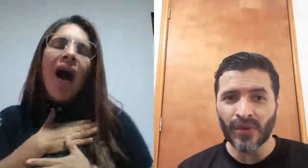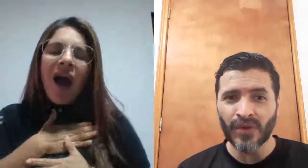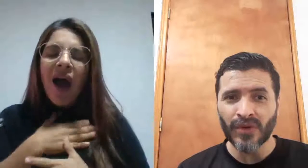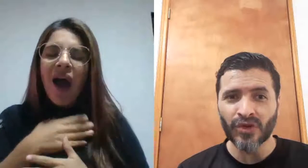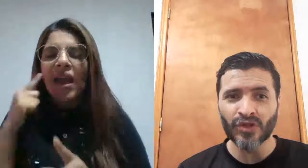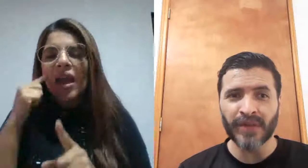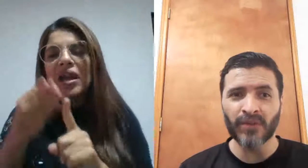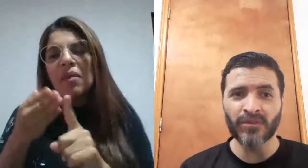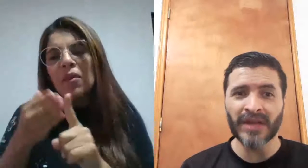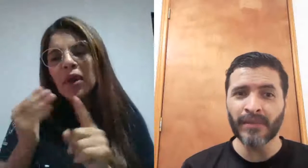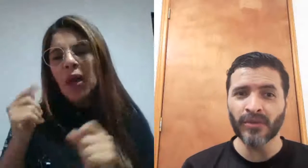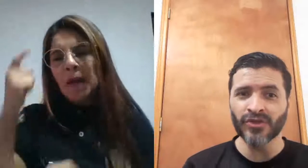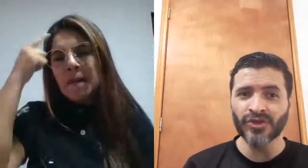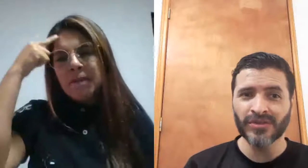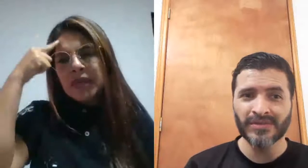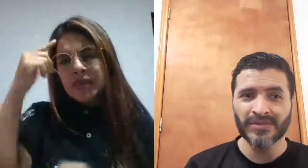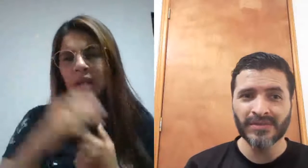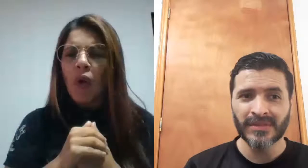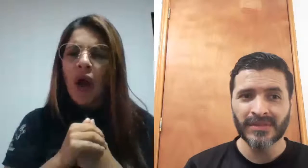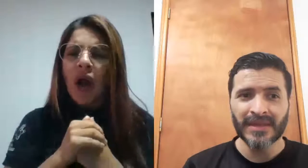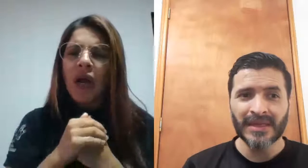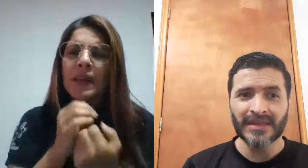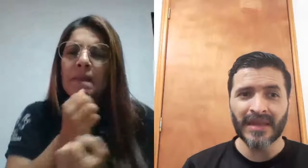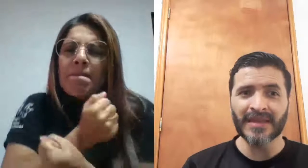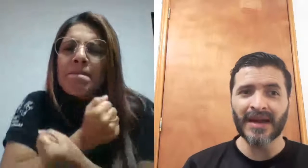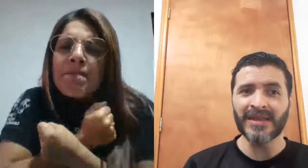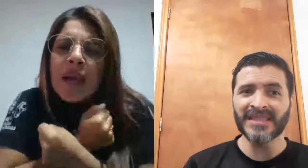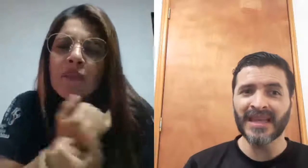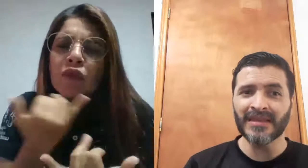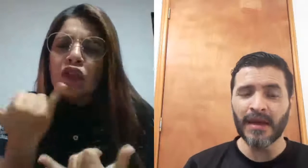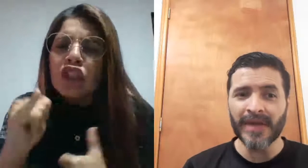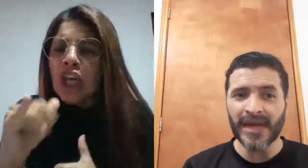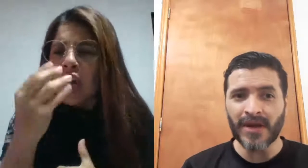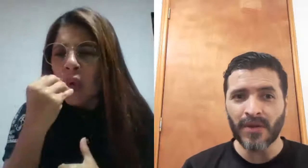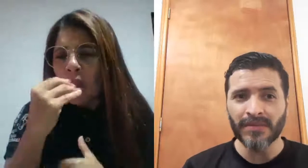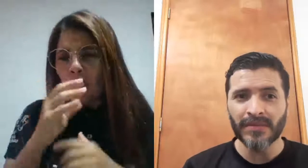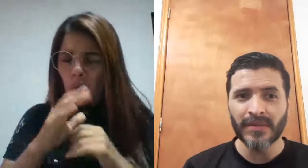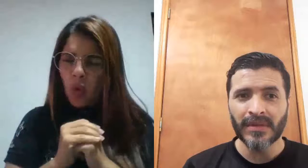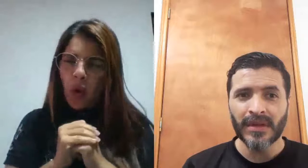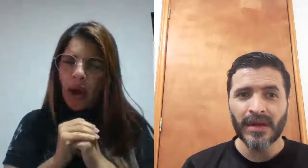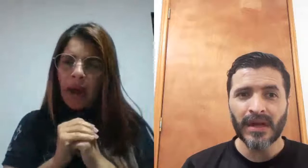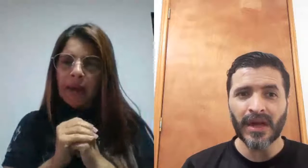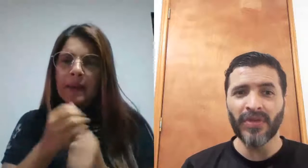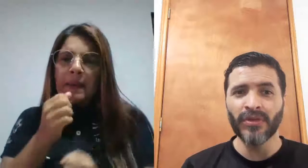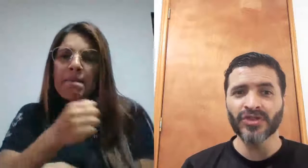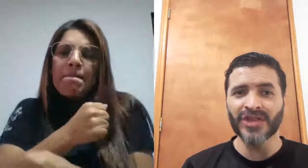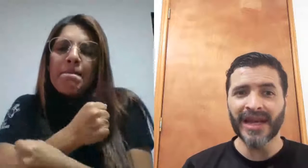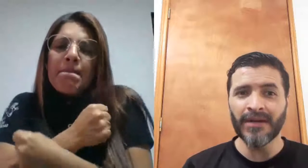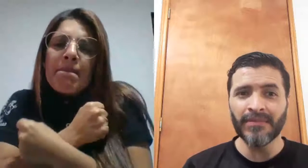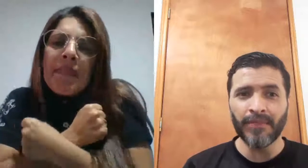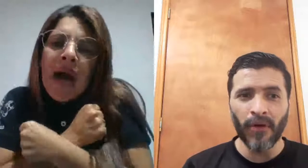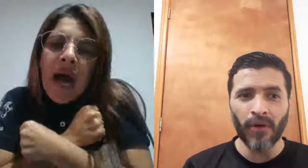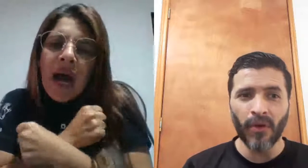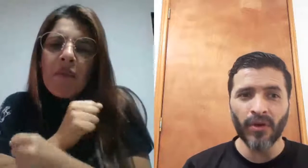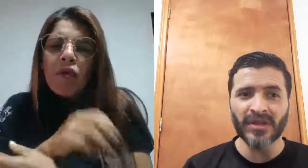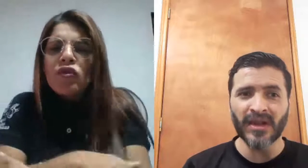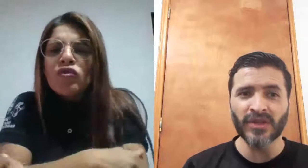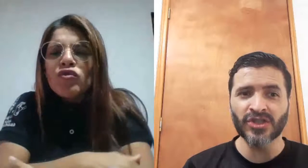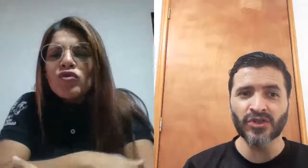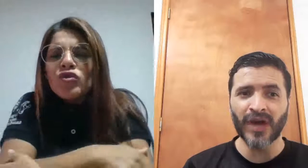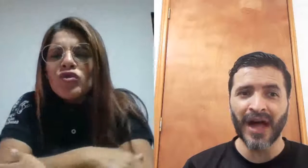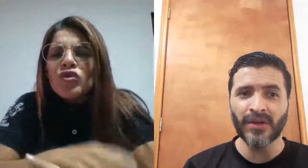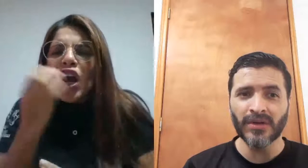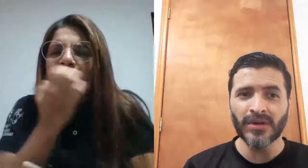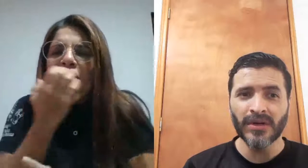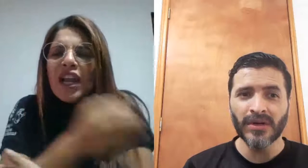¿Habrá comido? Nos preguntamos. ¿Tendrá bastante abrigo? Y cuando se aleja un poco